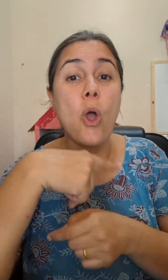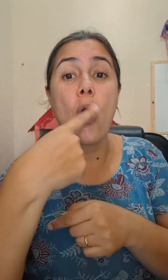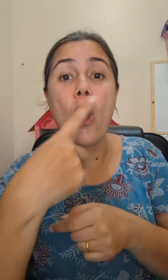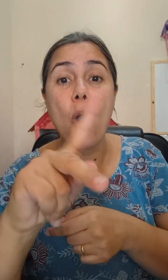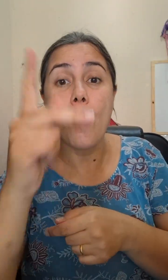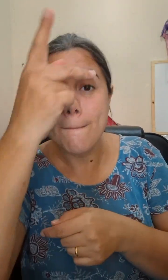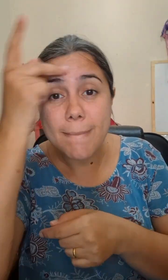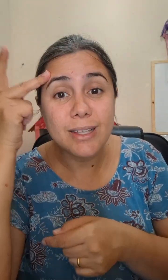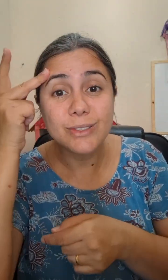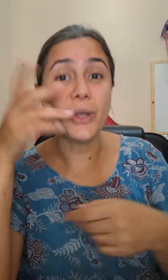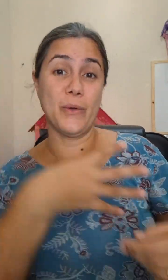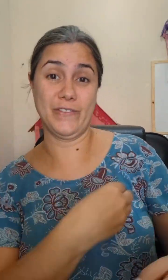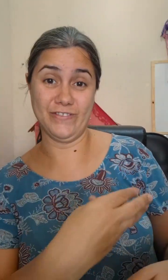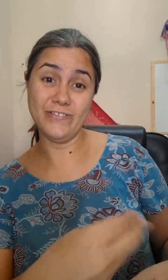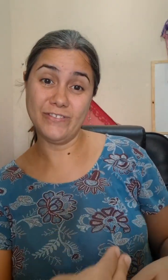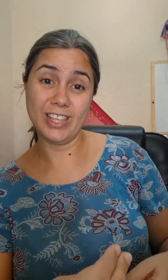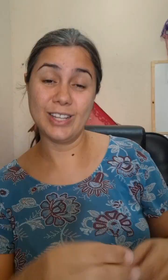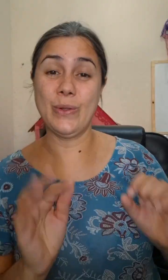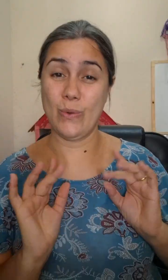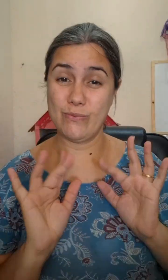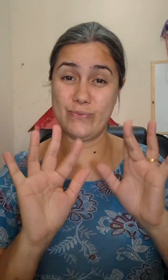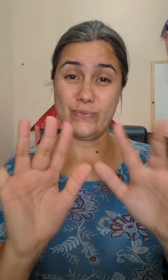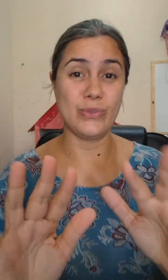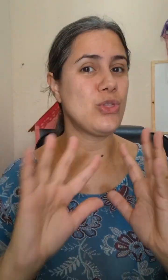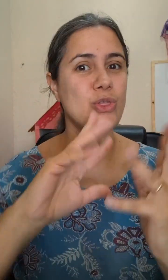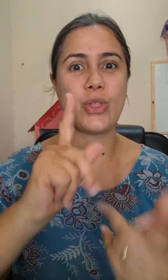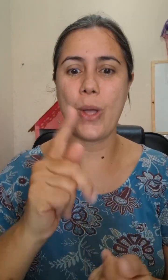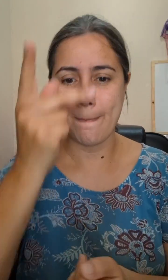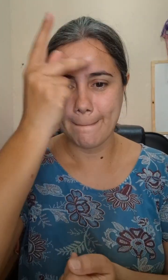seus filhos e filhos e filhos, netos, bisnetos.